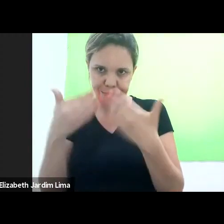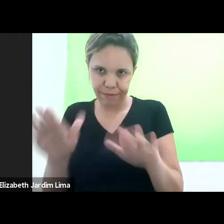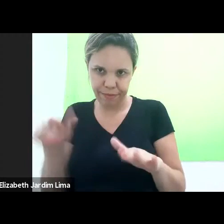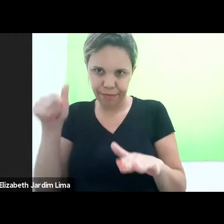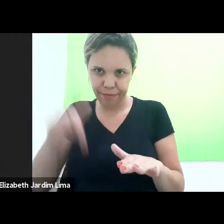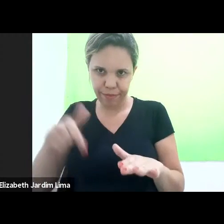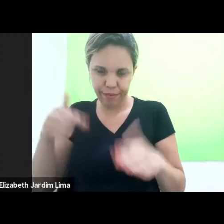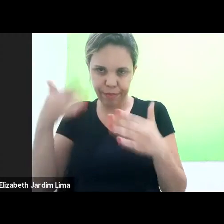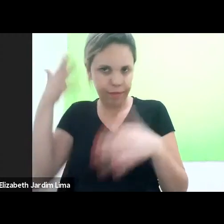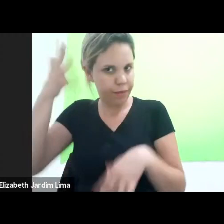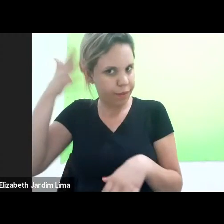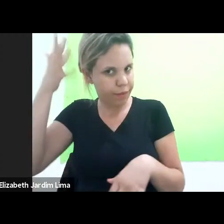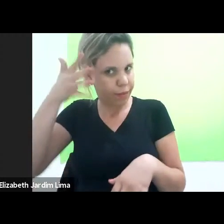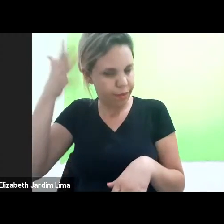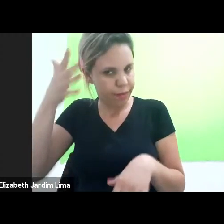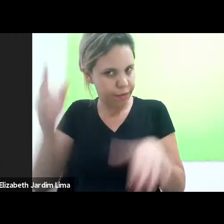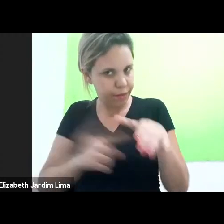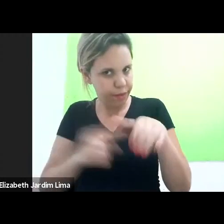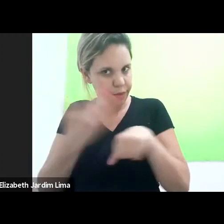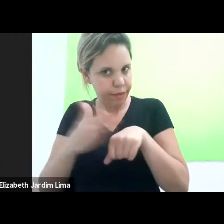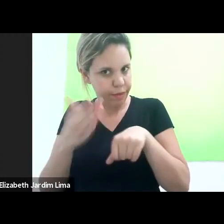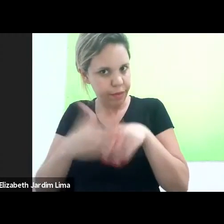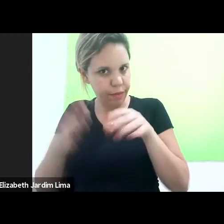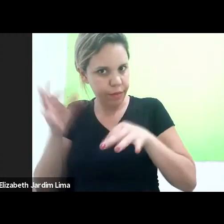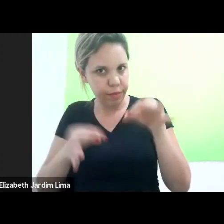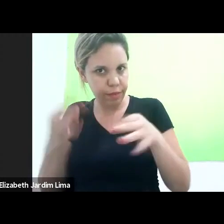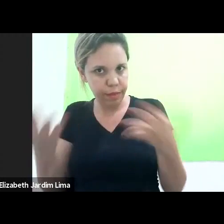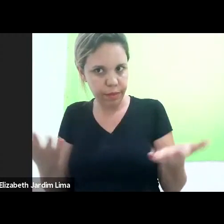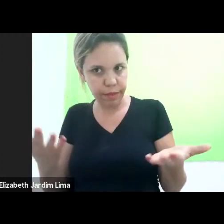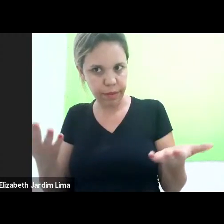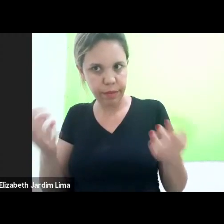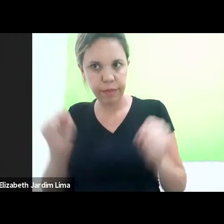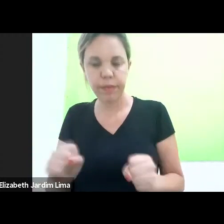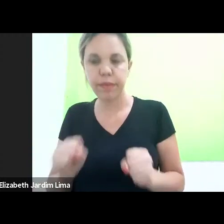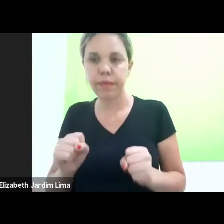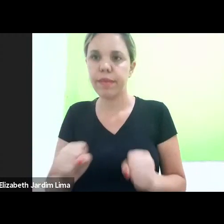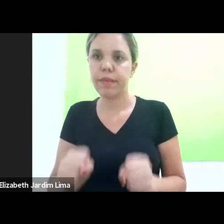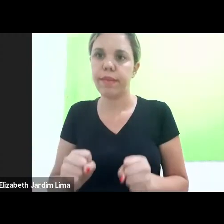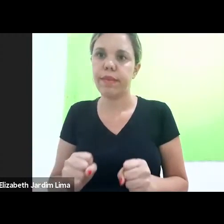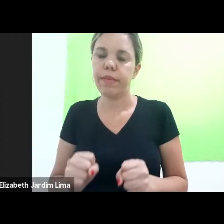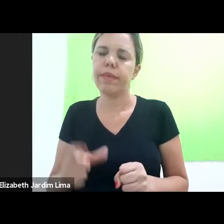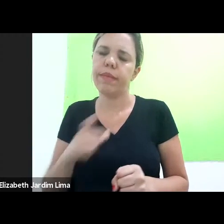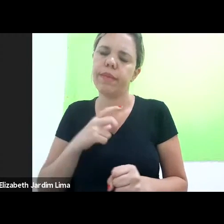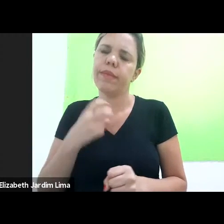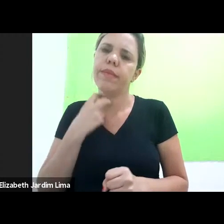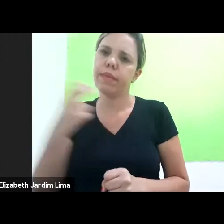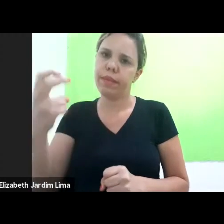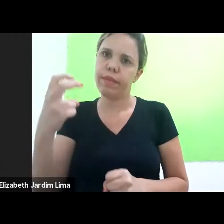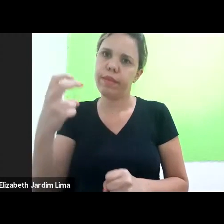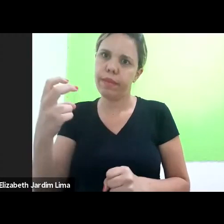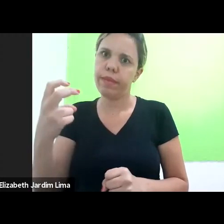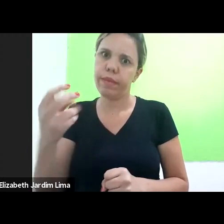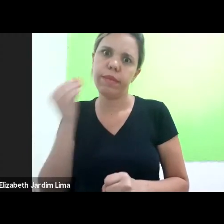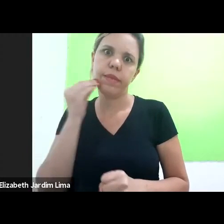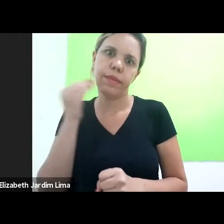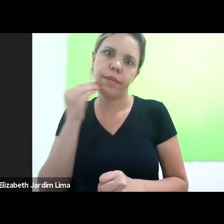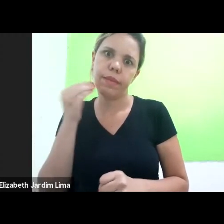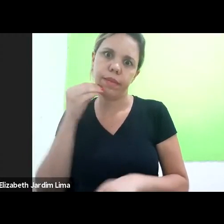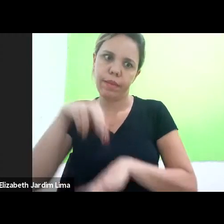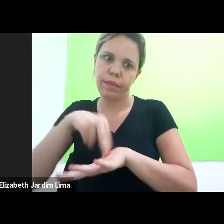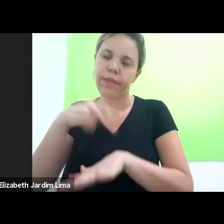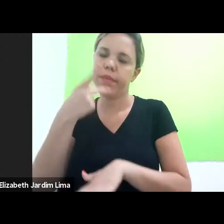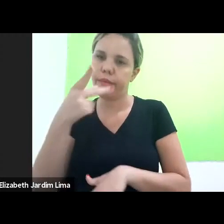fórum, né, de clínicas jurídicas, e podendo ter voz aqui junto a vocês, isso já é algo